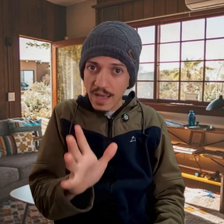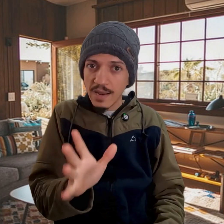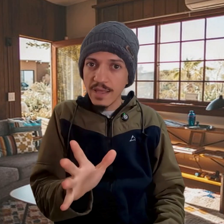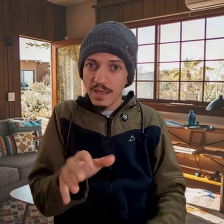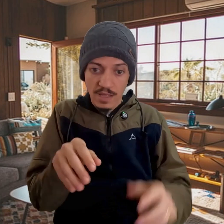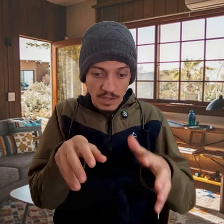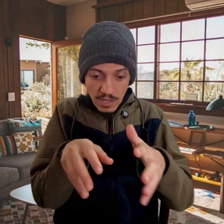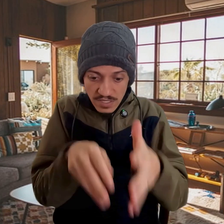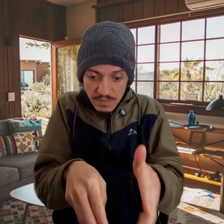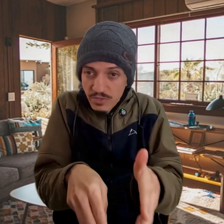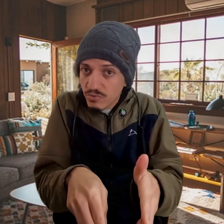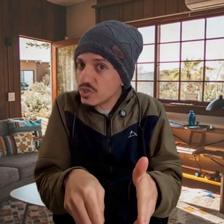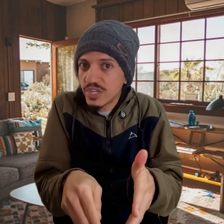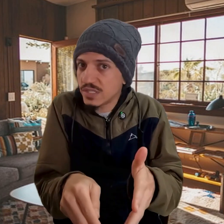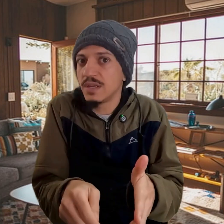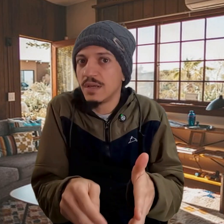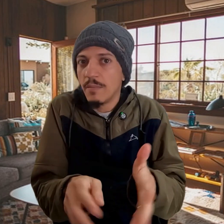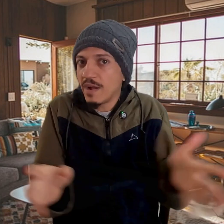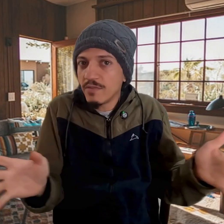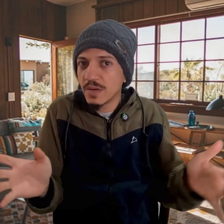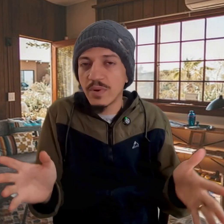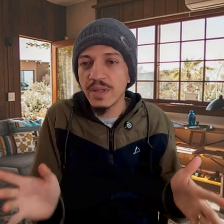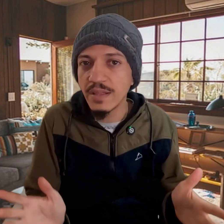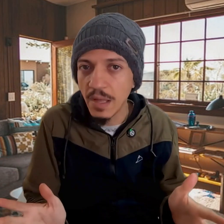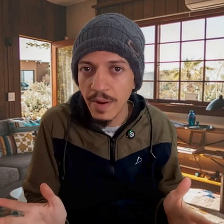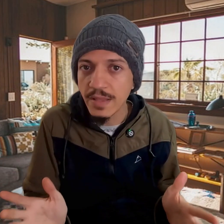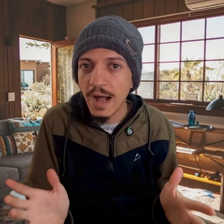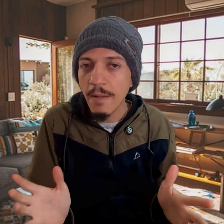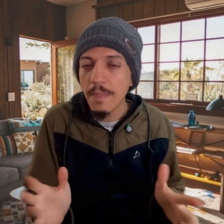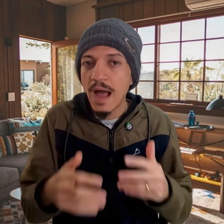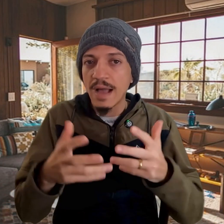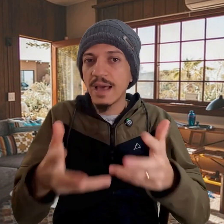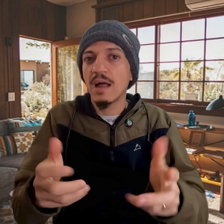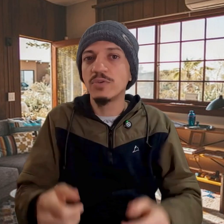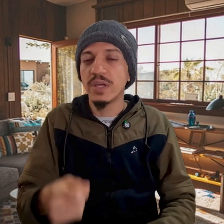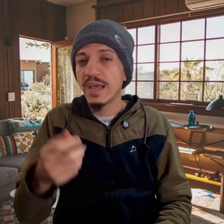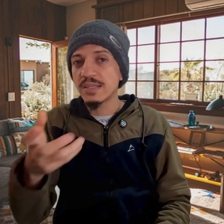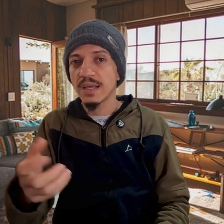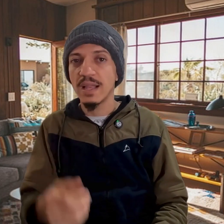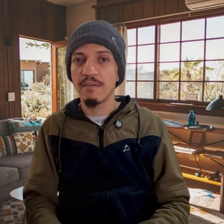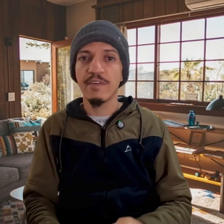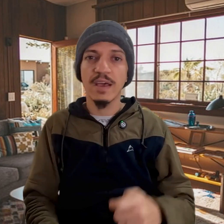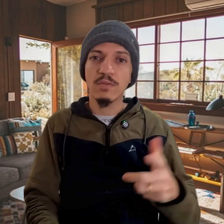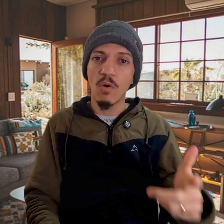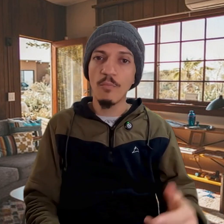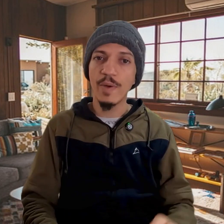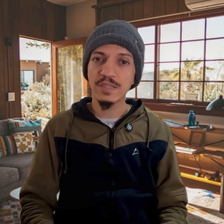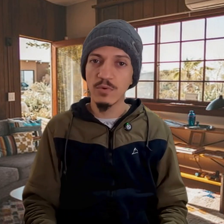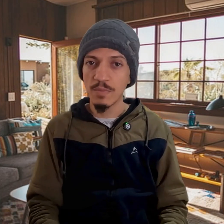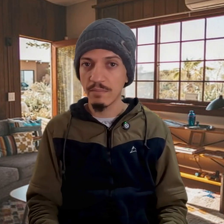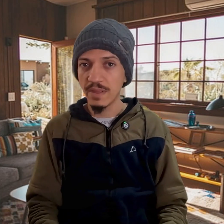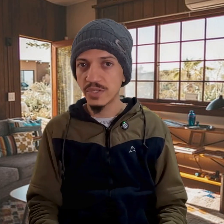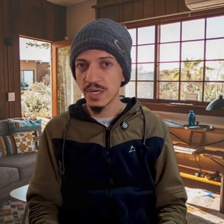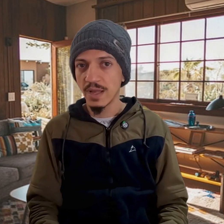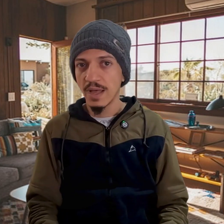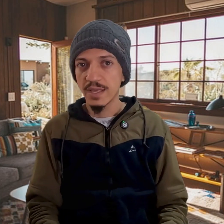ali, em cima de um X, para você poder interpretar aquela audiência, aquele evento, ou mesmo uma mídia que vai